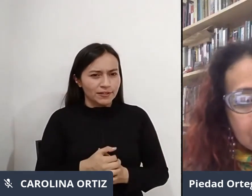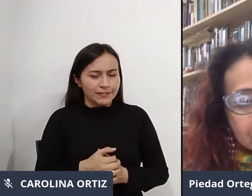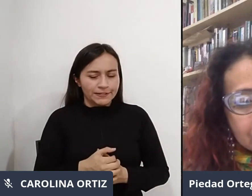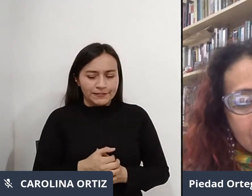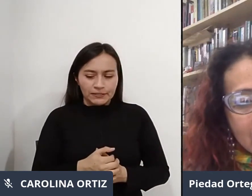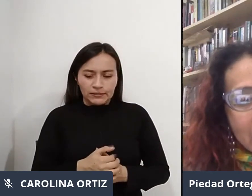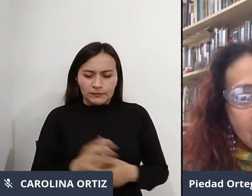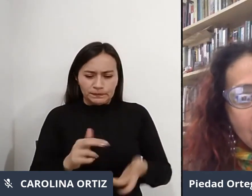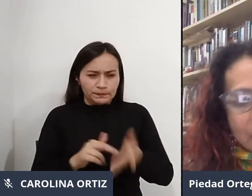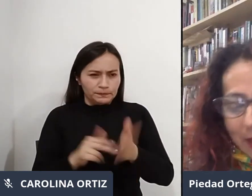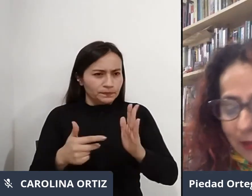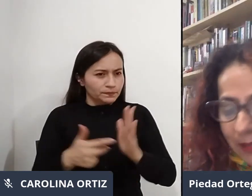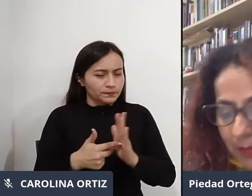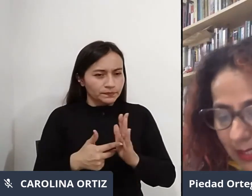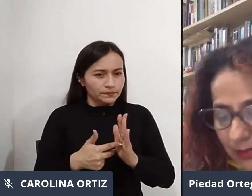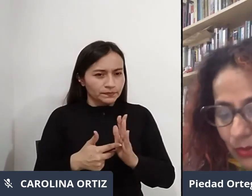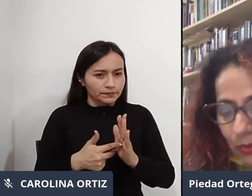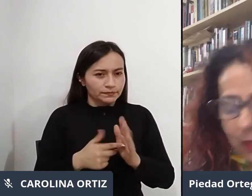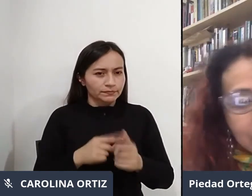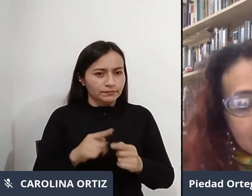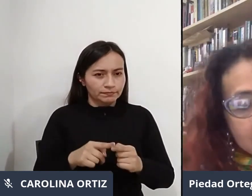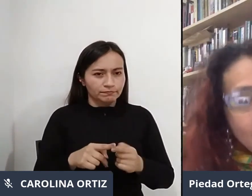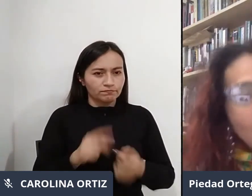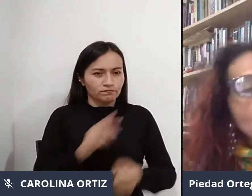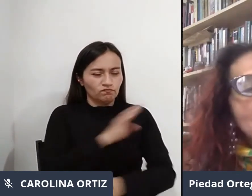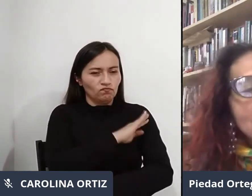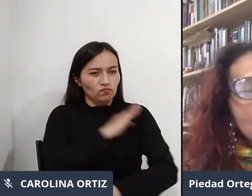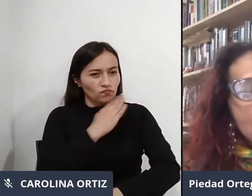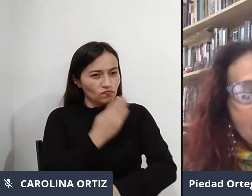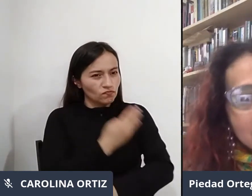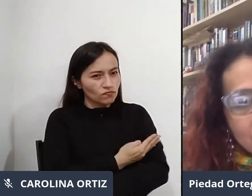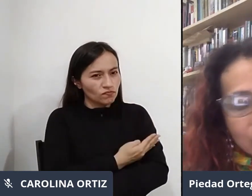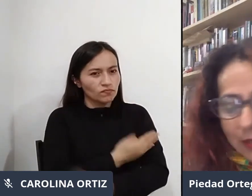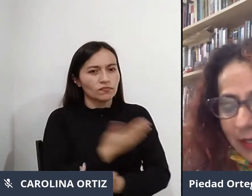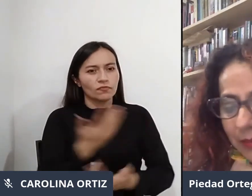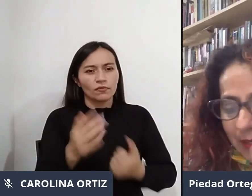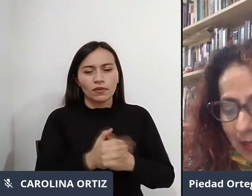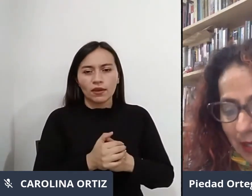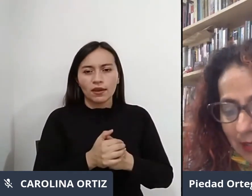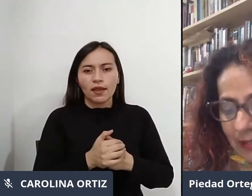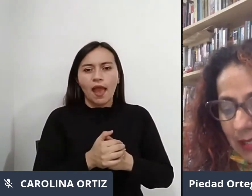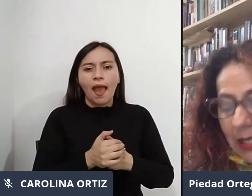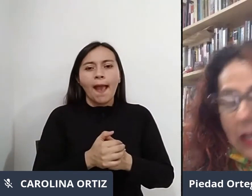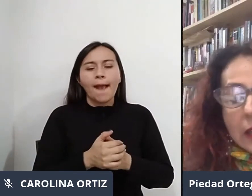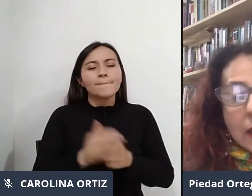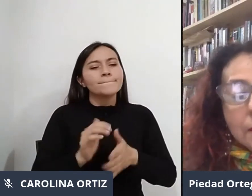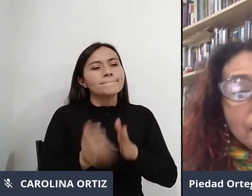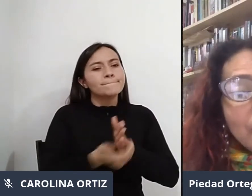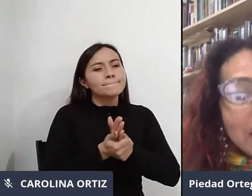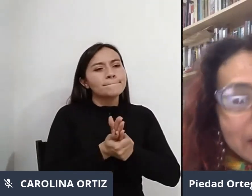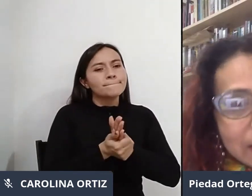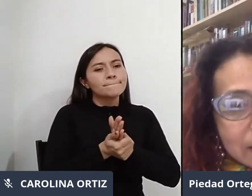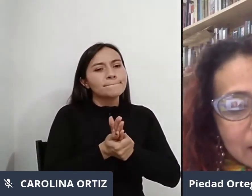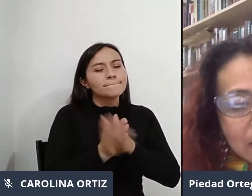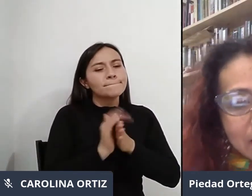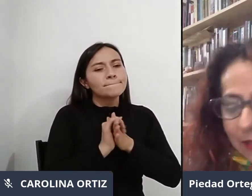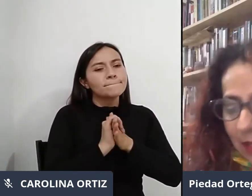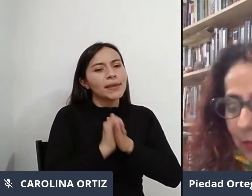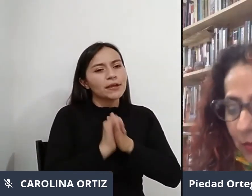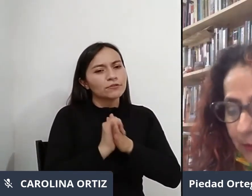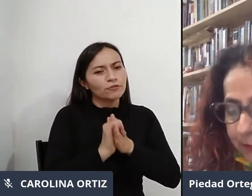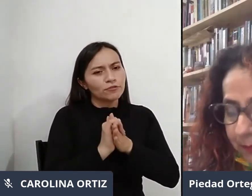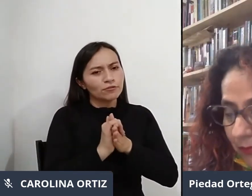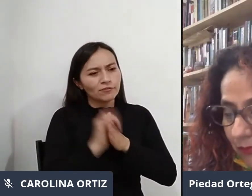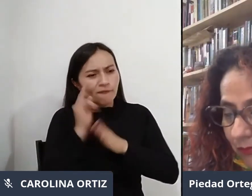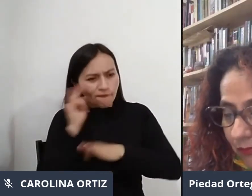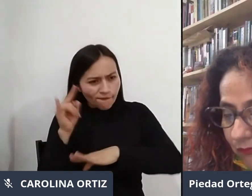Significa el fortalecimiento de métodos de represión y de vigilancia. En medio de la crisis en la que